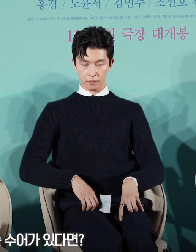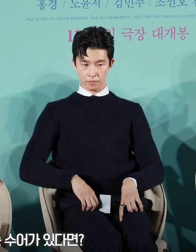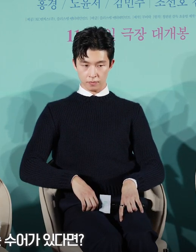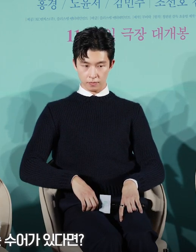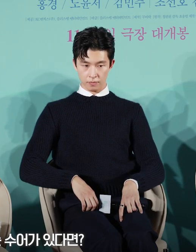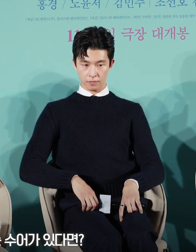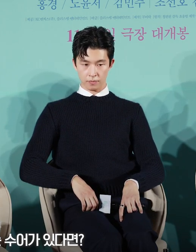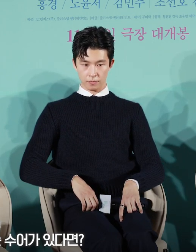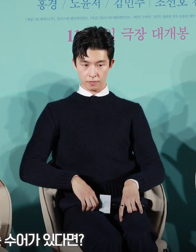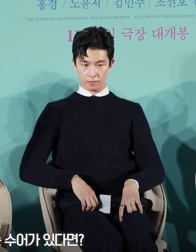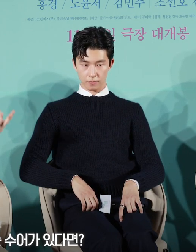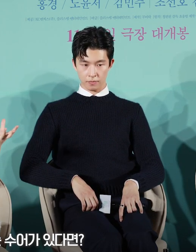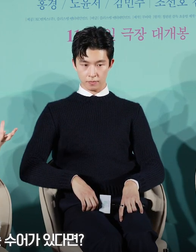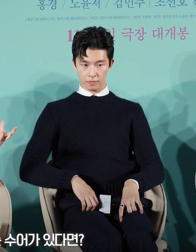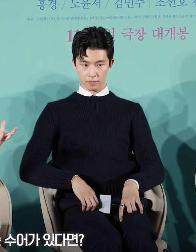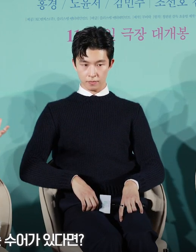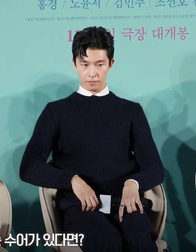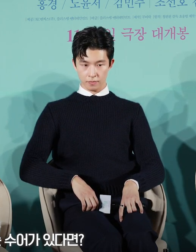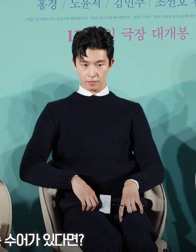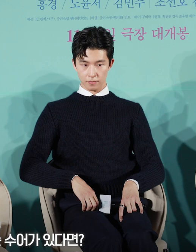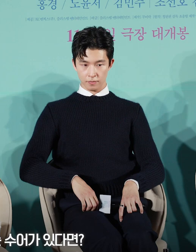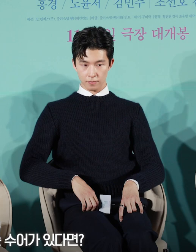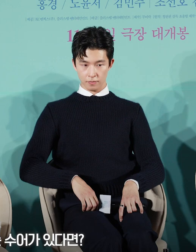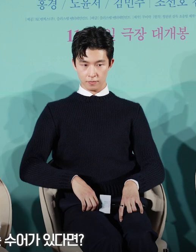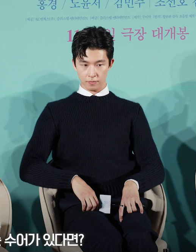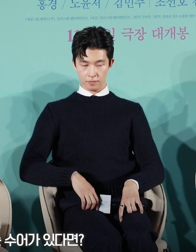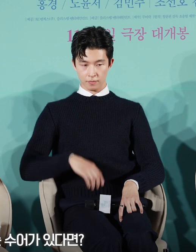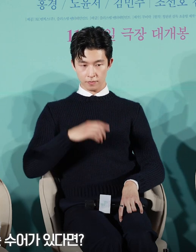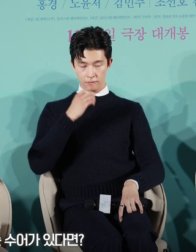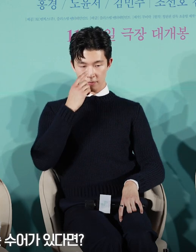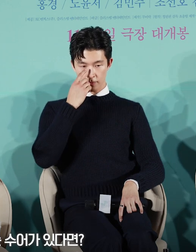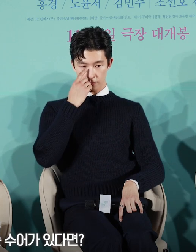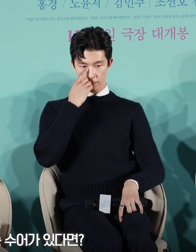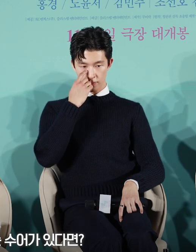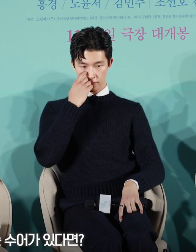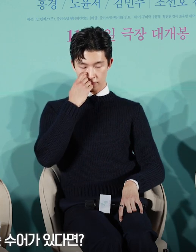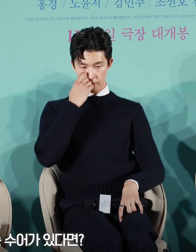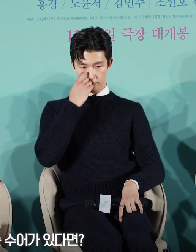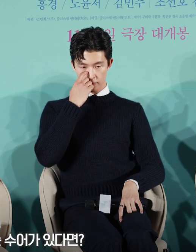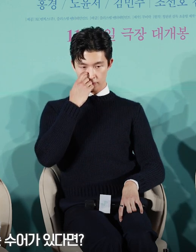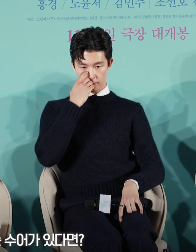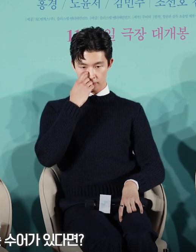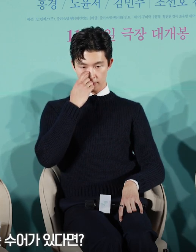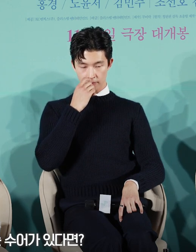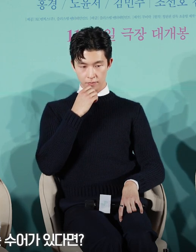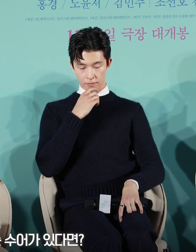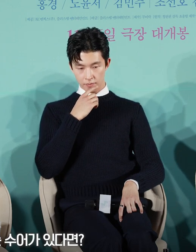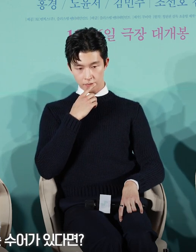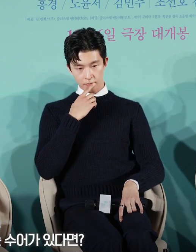그 씬도 굉장히 아름다웠고 해서 저는 그 씬이 가장 기억에 남는 것 같습니다.